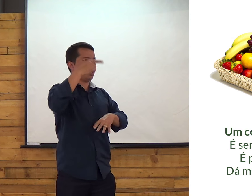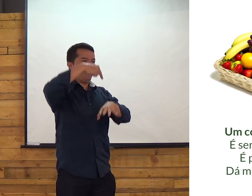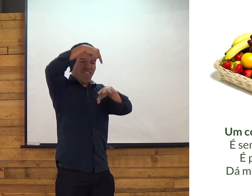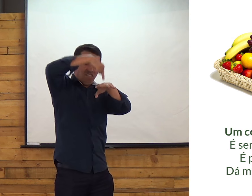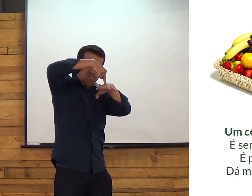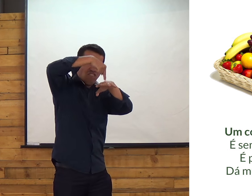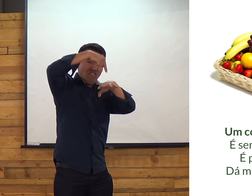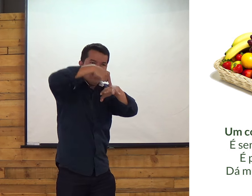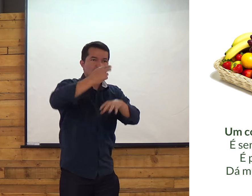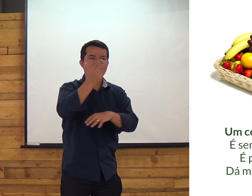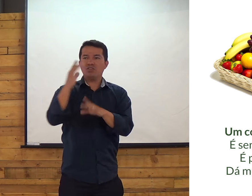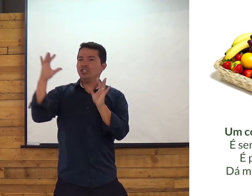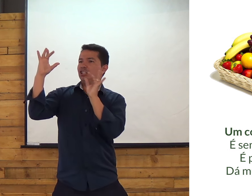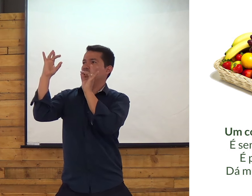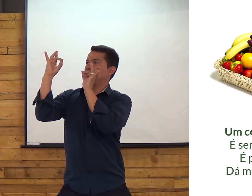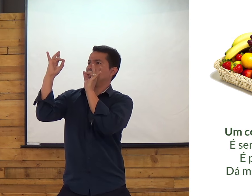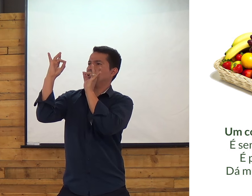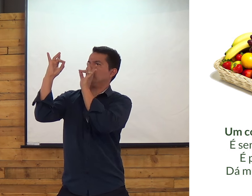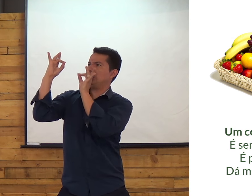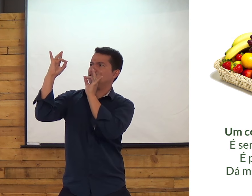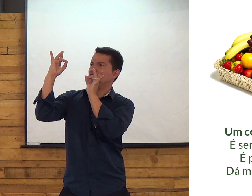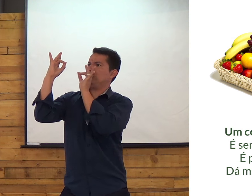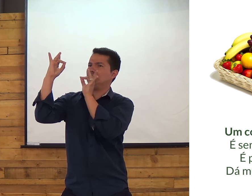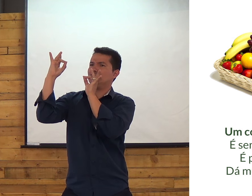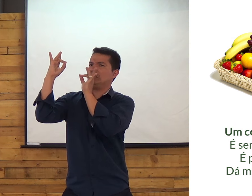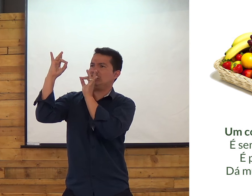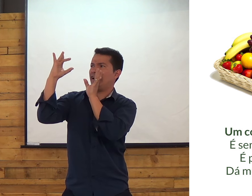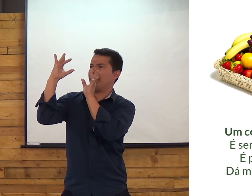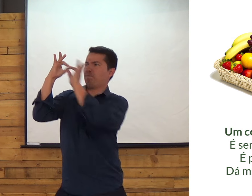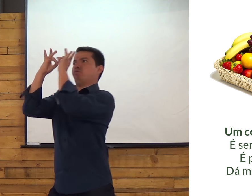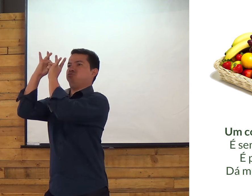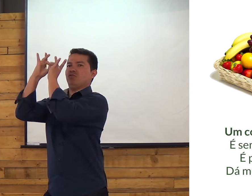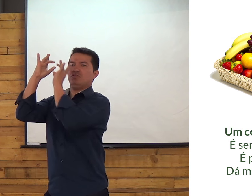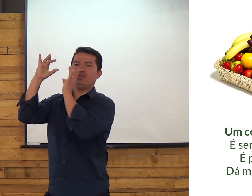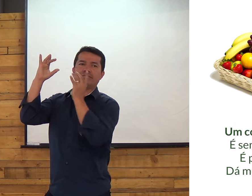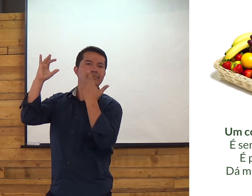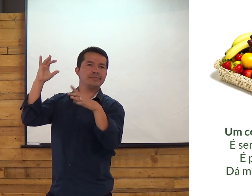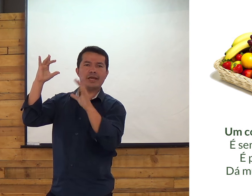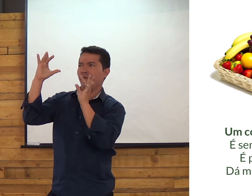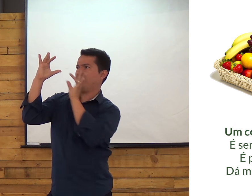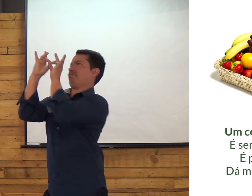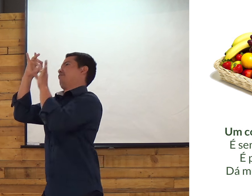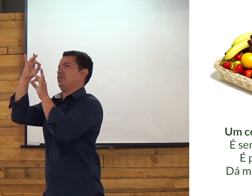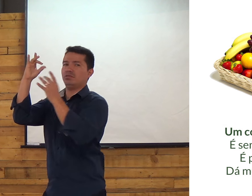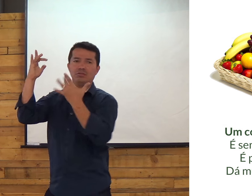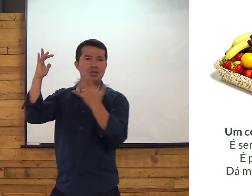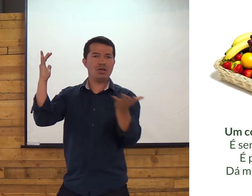profundidade. Não é possível. É como se algo impedisse